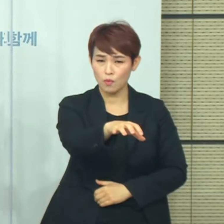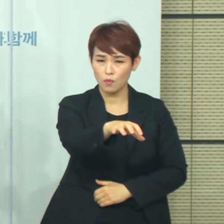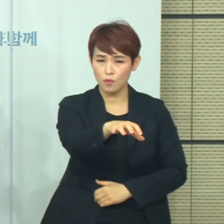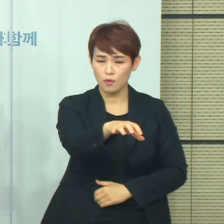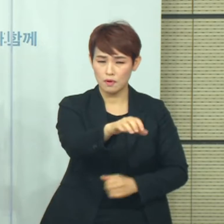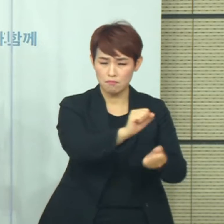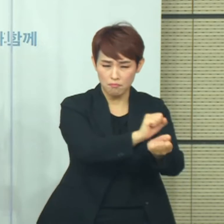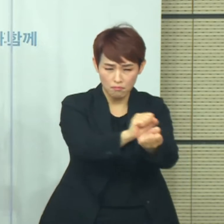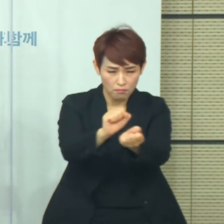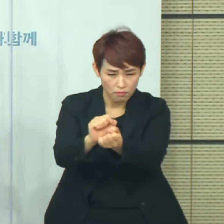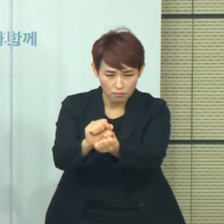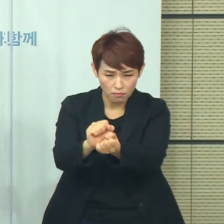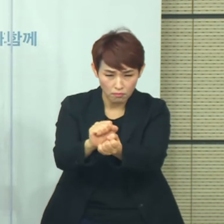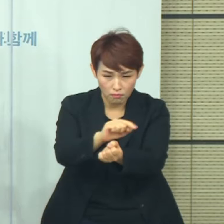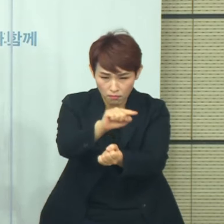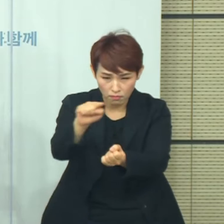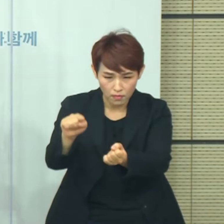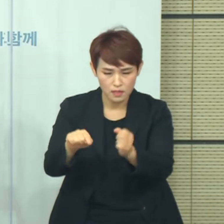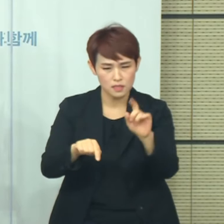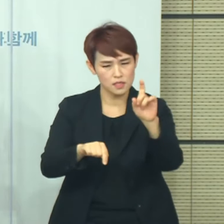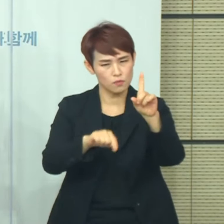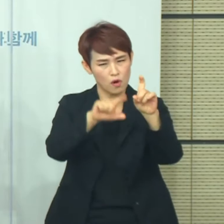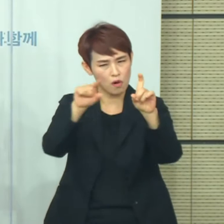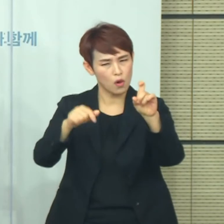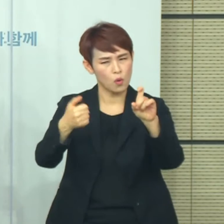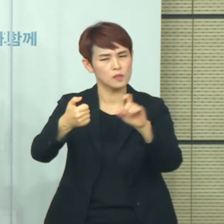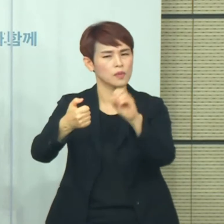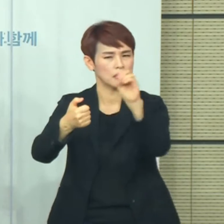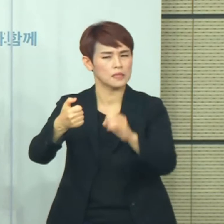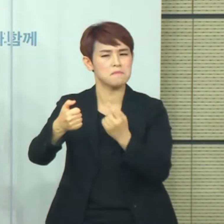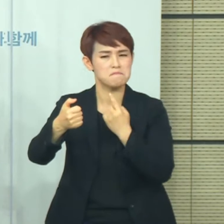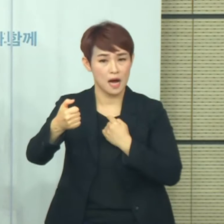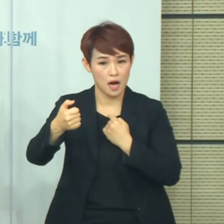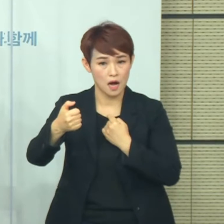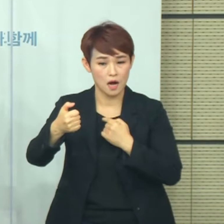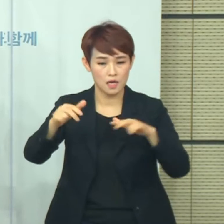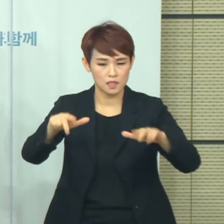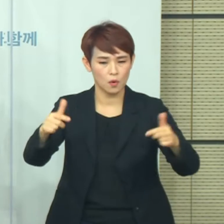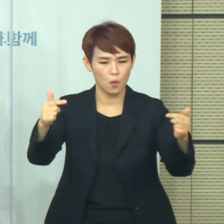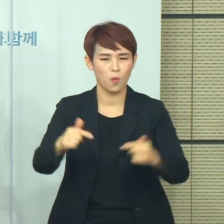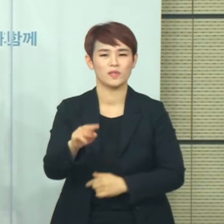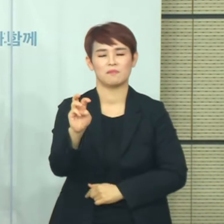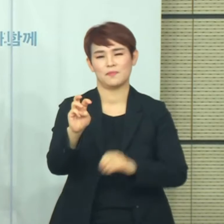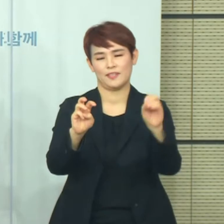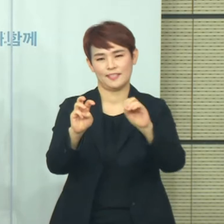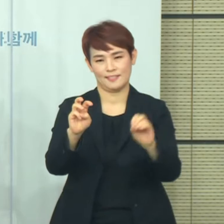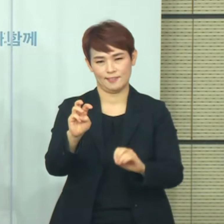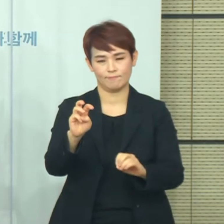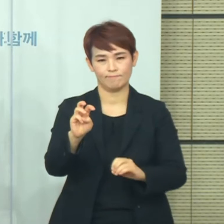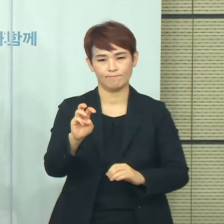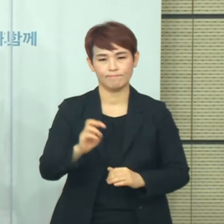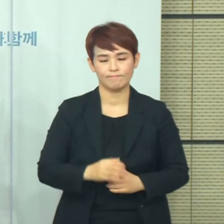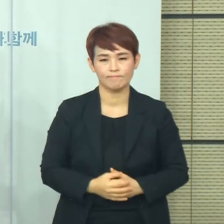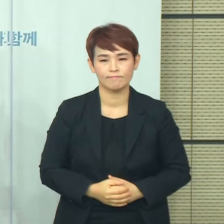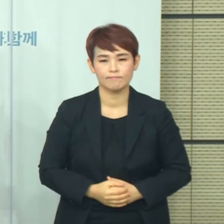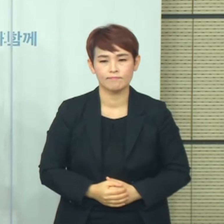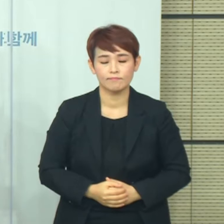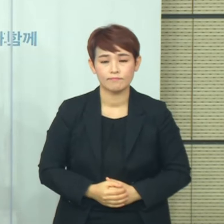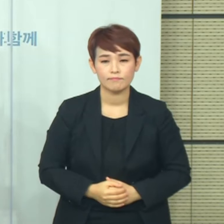집단 감염이 차지하는 비율이 11월 약 50%에서 현재 약 30%로 낮아진 상황입니다.